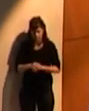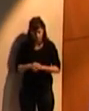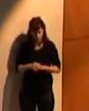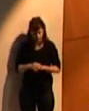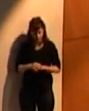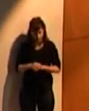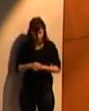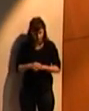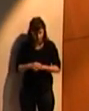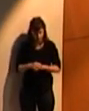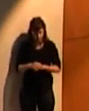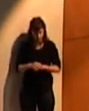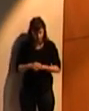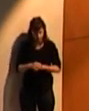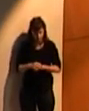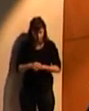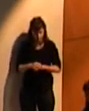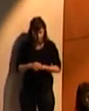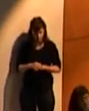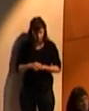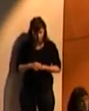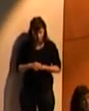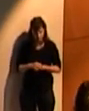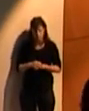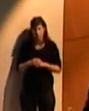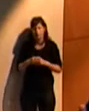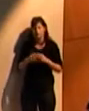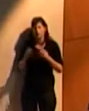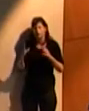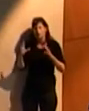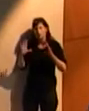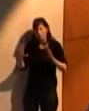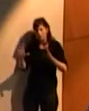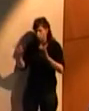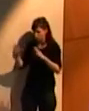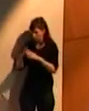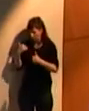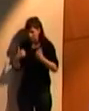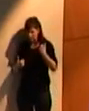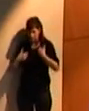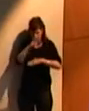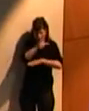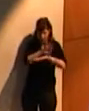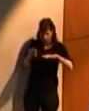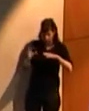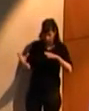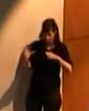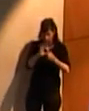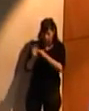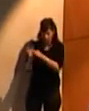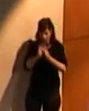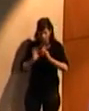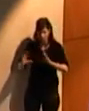Voilà, donc quand on parle de handicap dans l'architecture, qu'est-ce que c'est ? Alors quand on fait des études